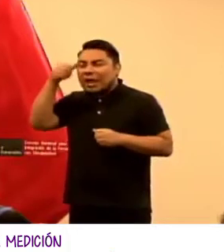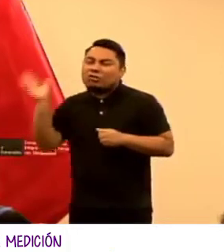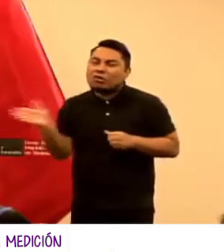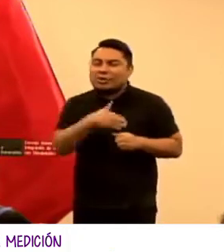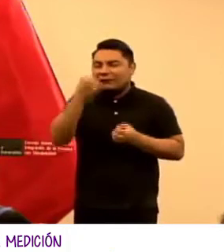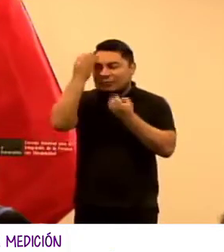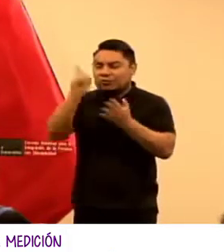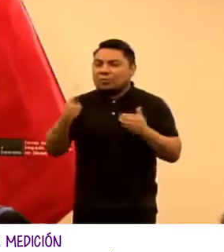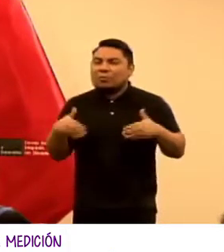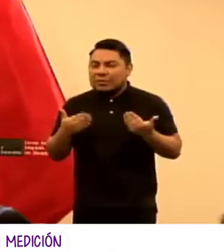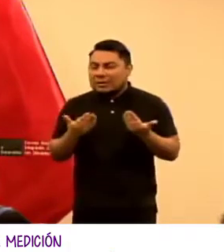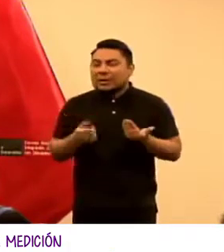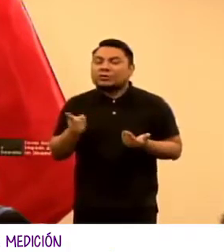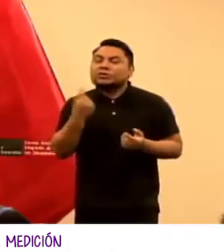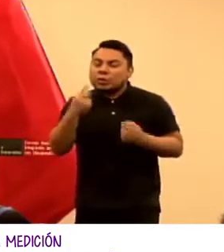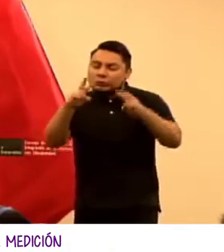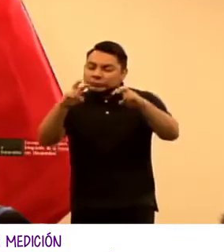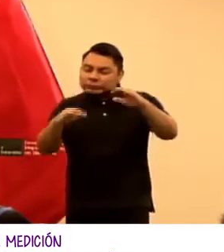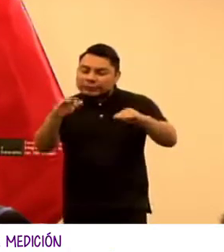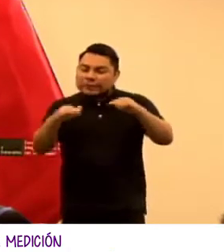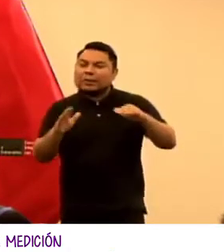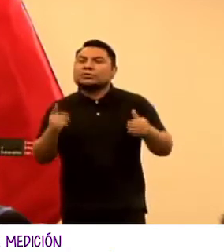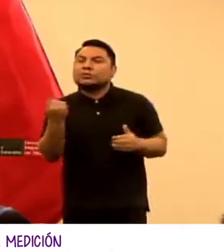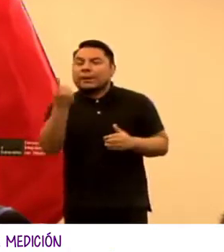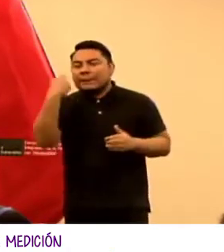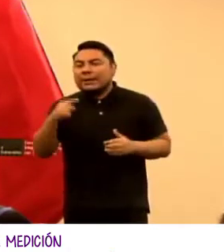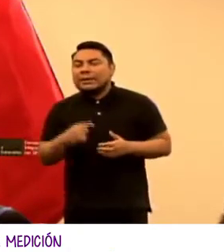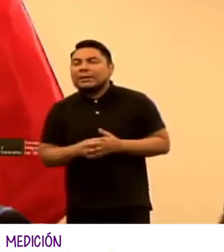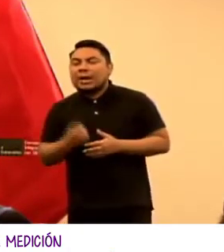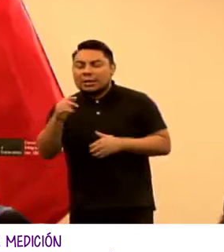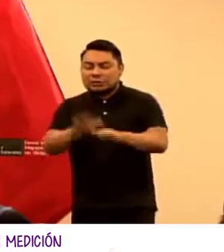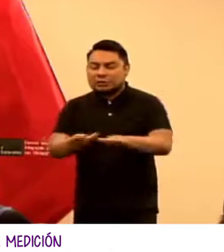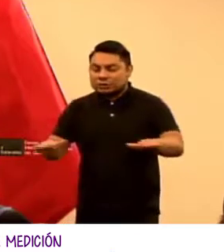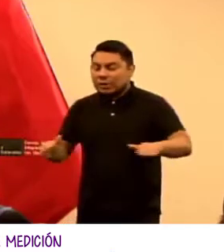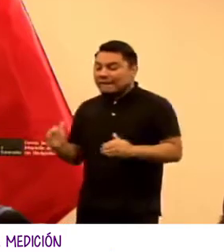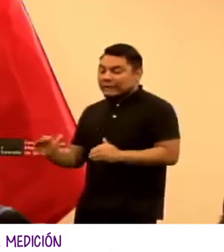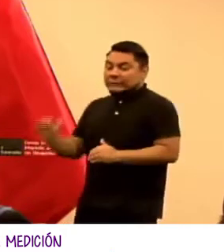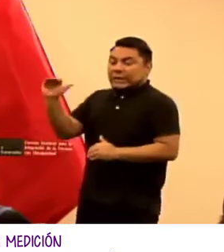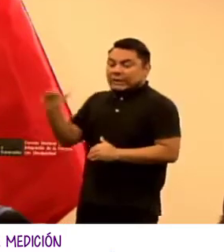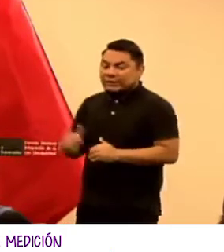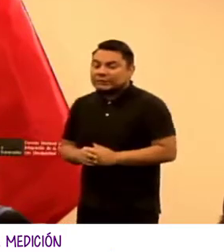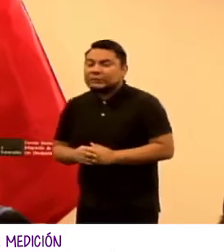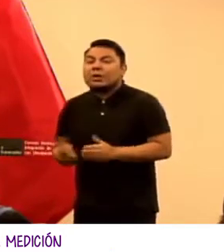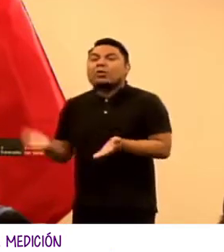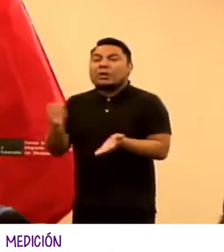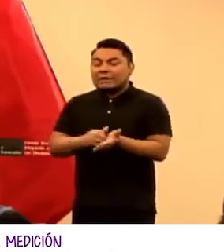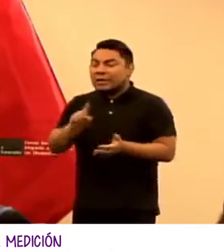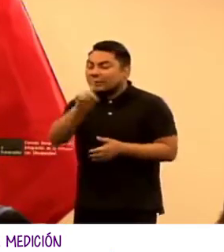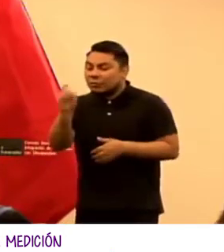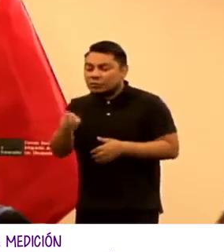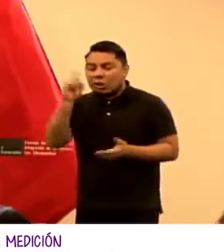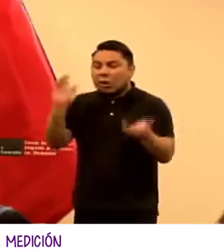la información, ¿no? Entonces se mide solamente para los niños y niñas más grandes. Otra vez la pregunta